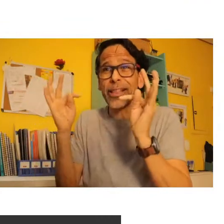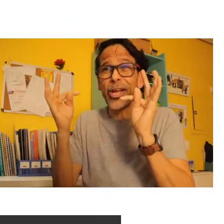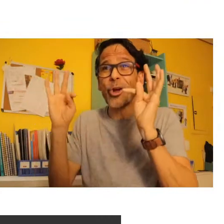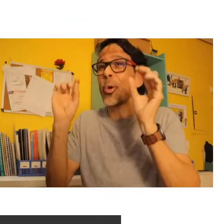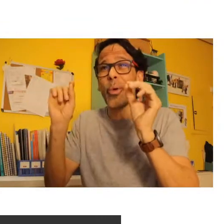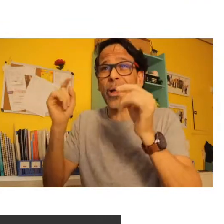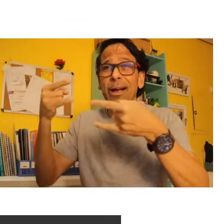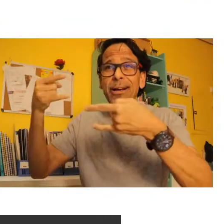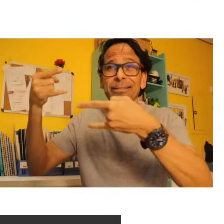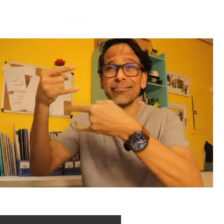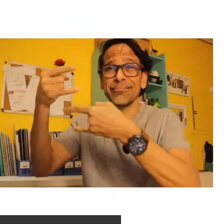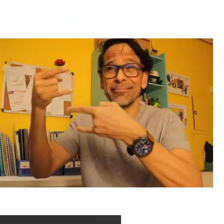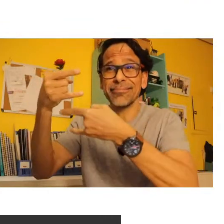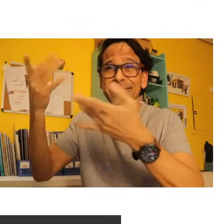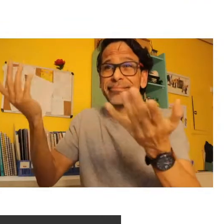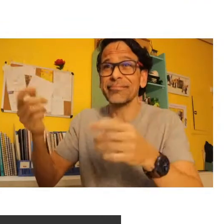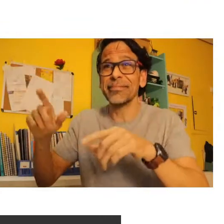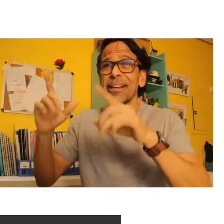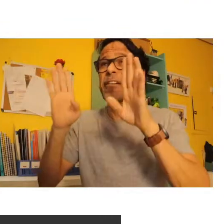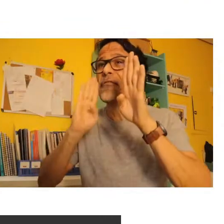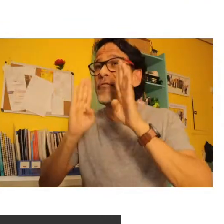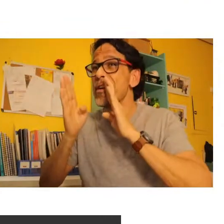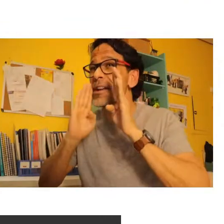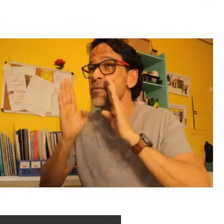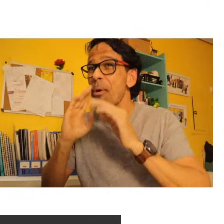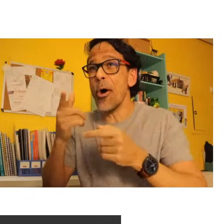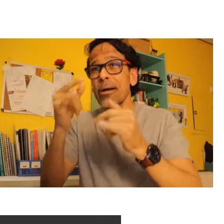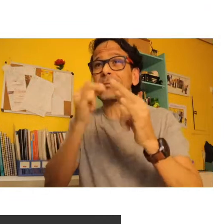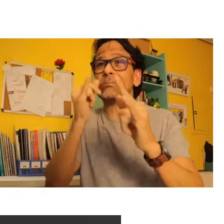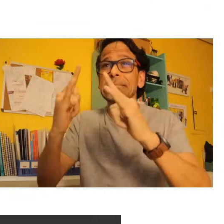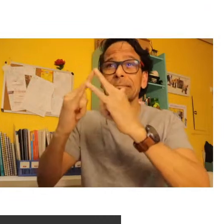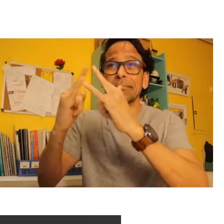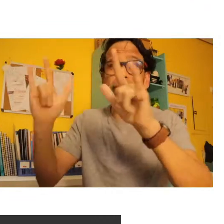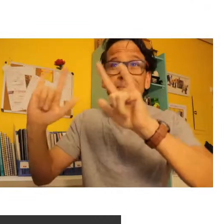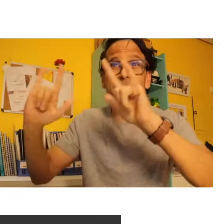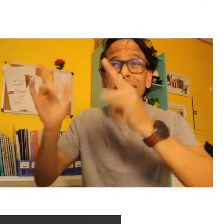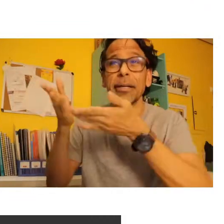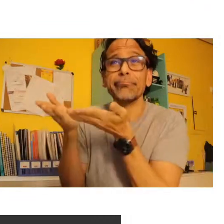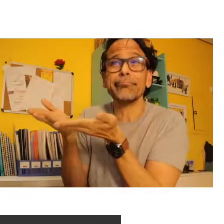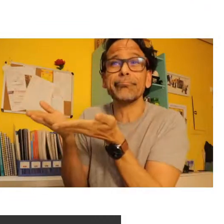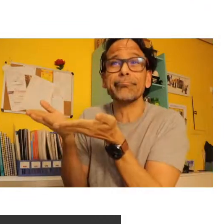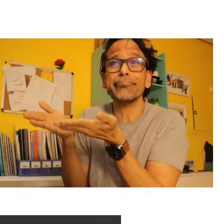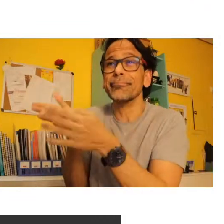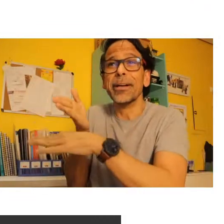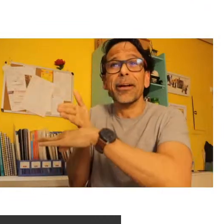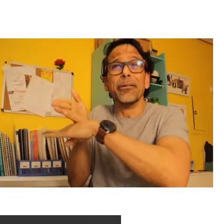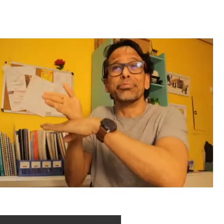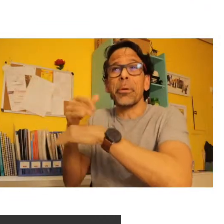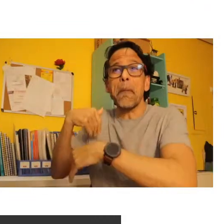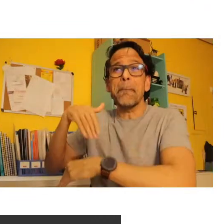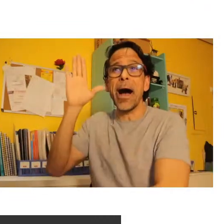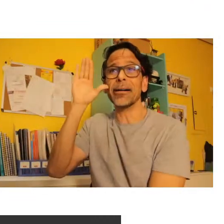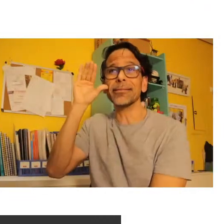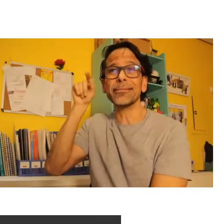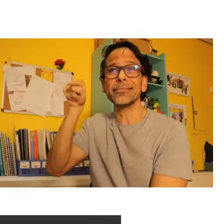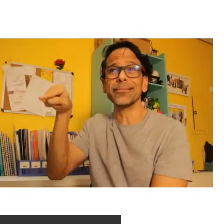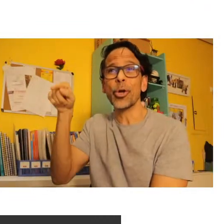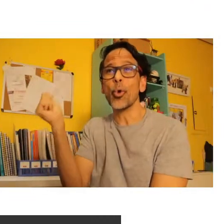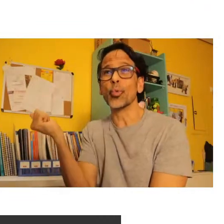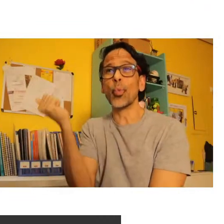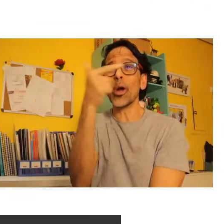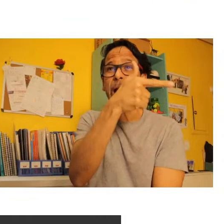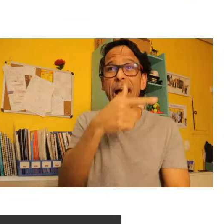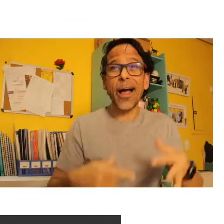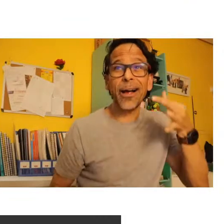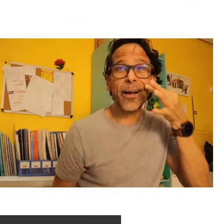gênero textual como poesia ou você utilizar as mídias sociais como por exemplo a